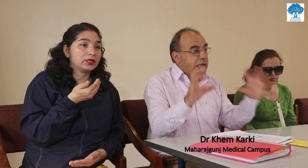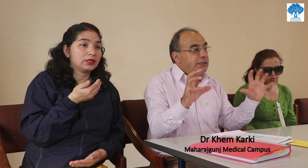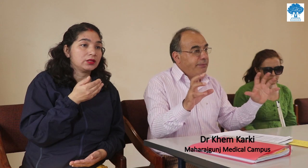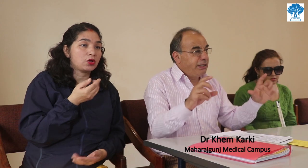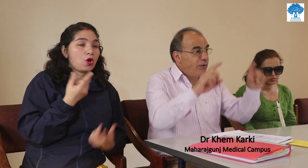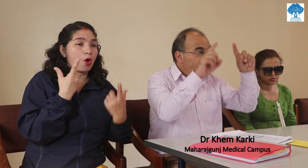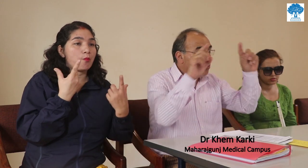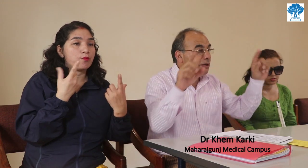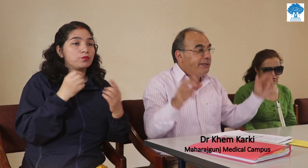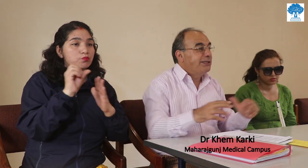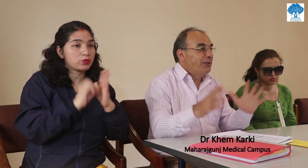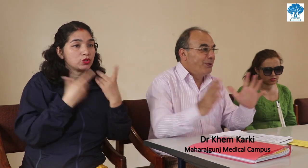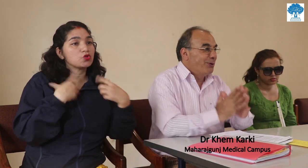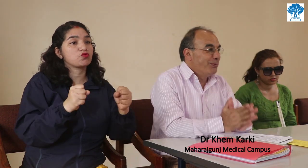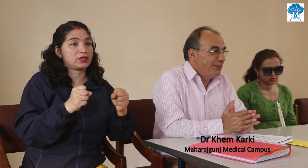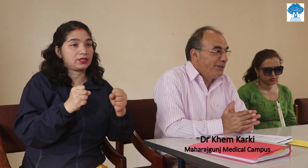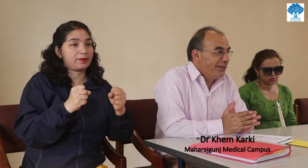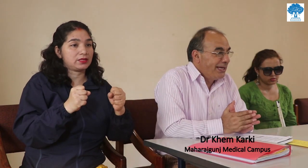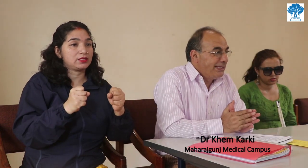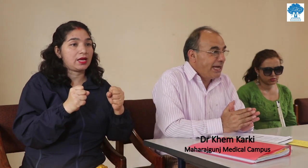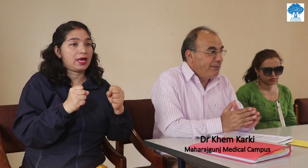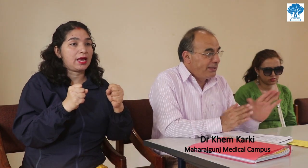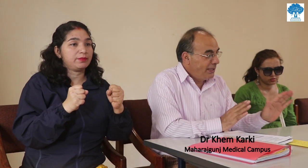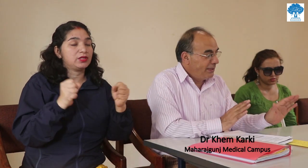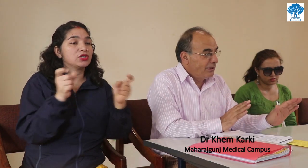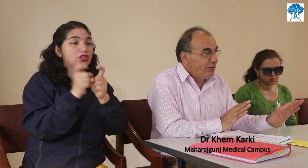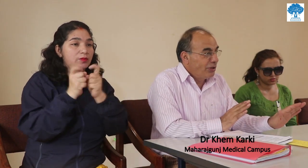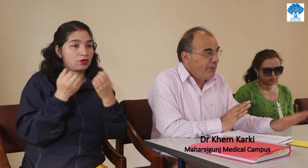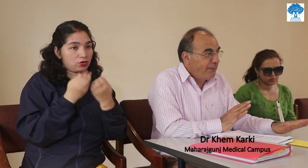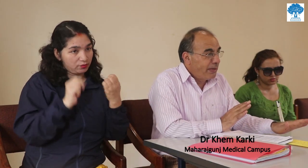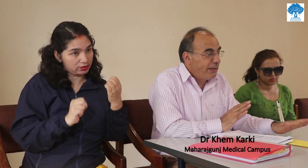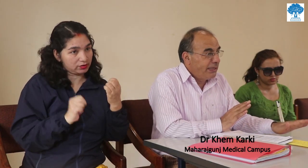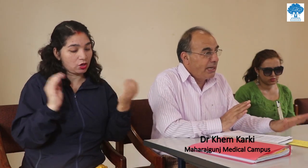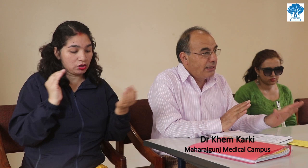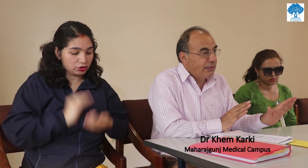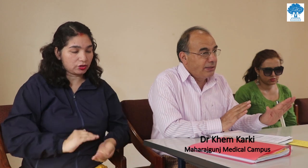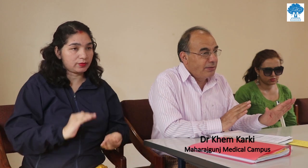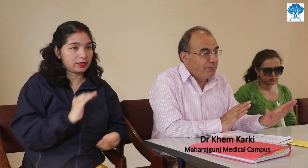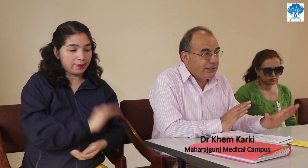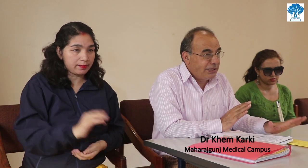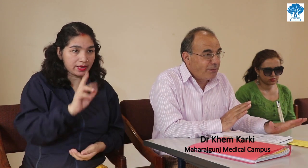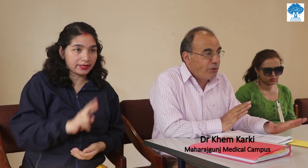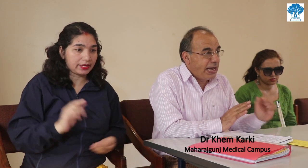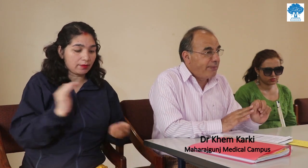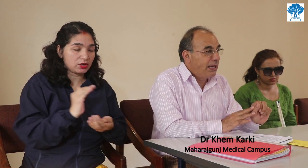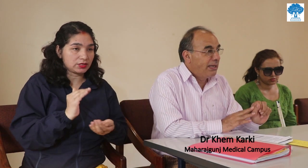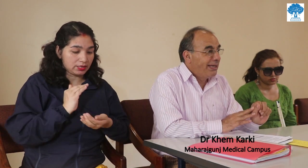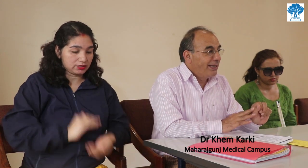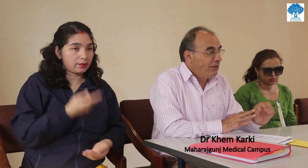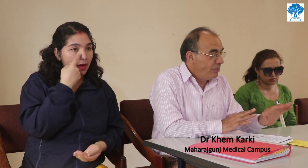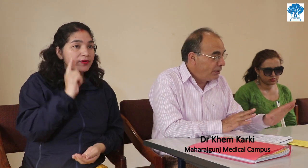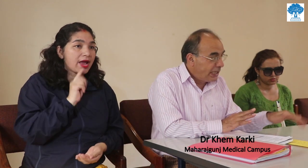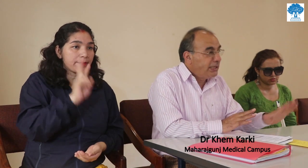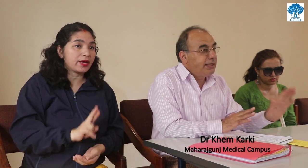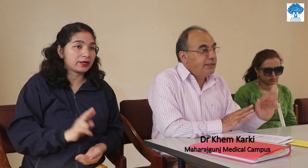प्रजनन स्वास्थ्य भन्ने कम्पोनेन्टभित्रै छलफल गर्नुपर्छ. जहाँ हामी चाहिँ जन्मिने बालबालिका र बच्चा जन्माउने आमा